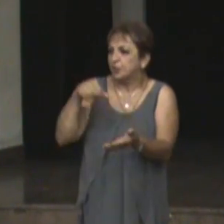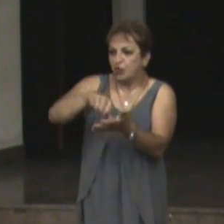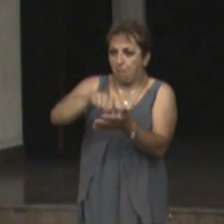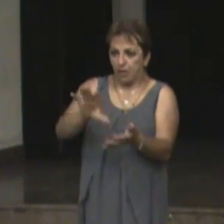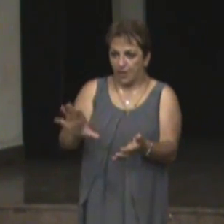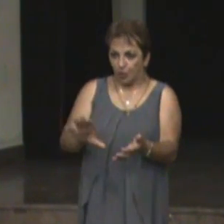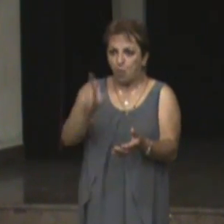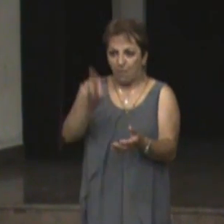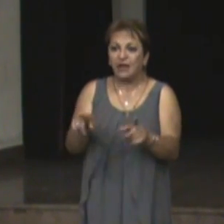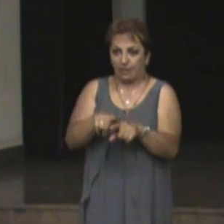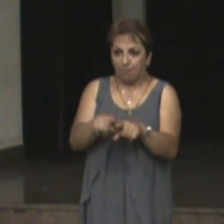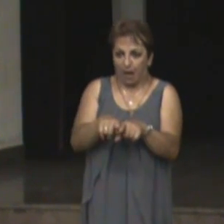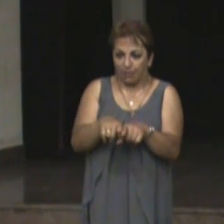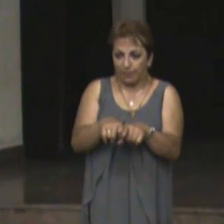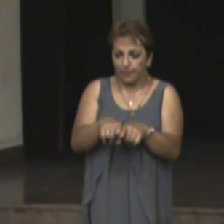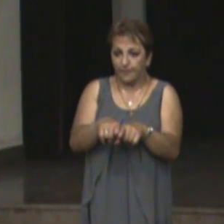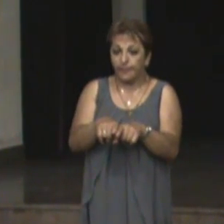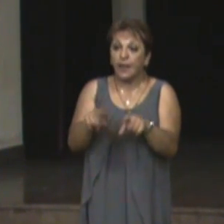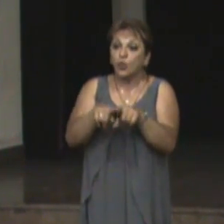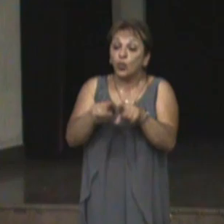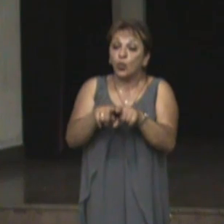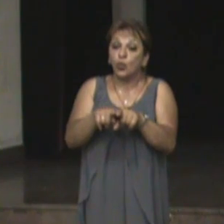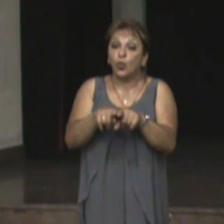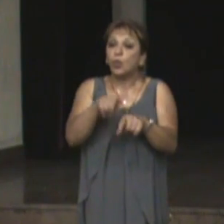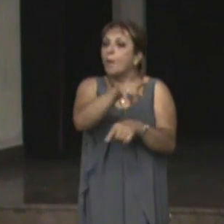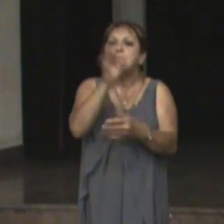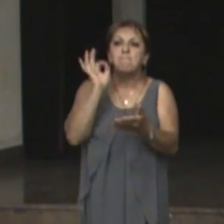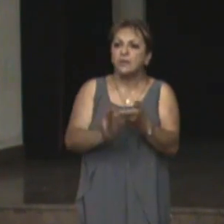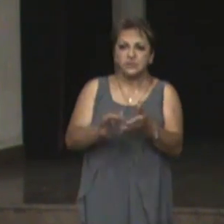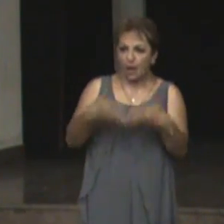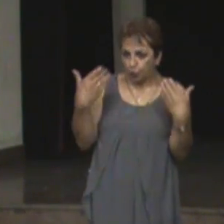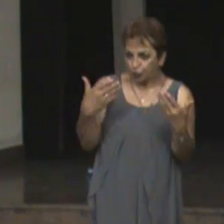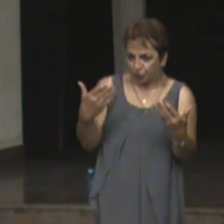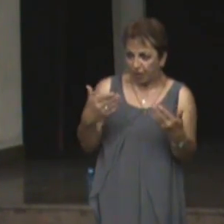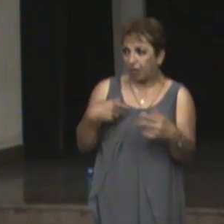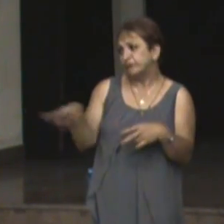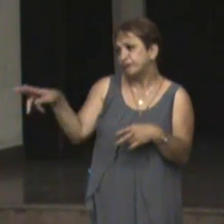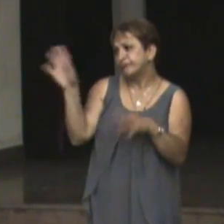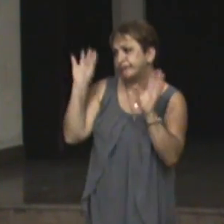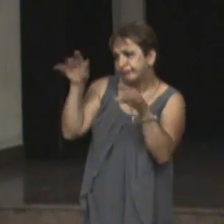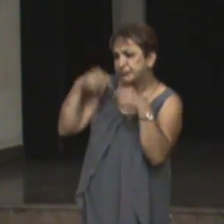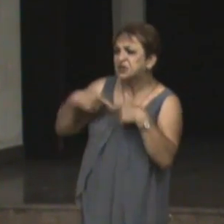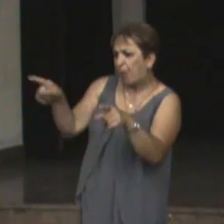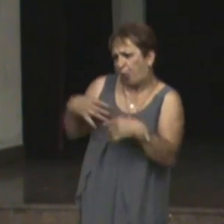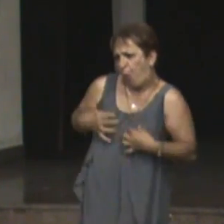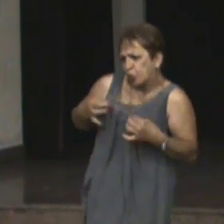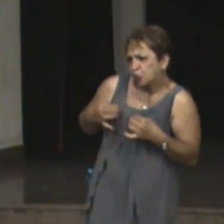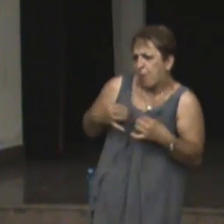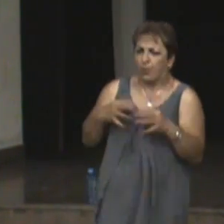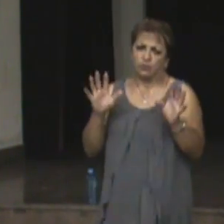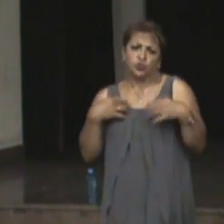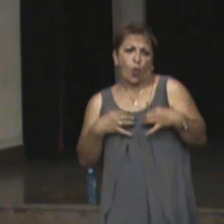Երբեմն եւ որպես կանոն ոչ պատասխանատվություն են կրում իրենց շուրջը դեր ունեցողի